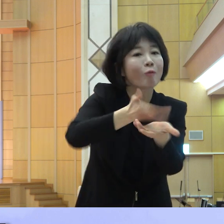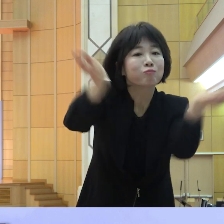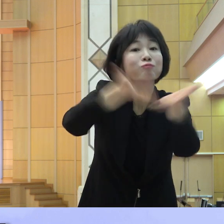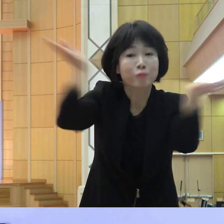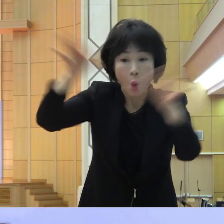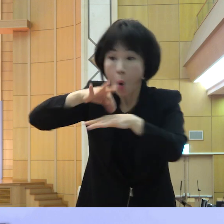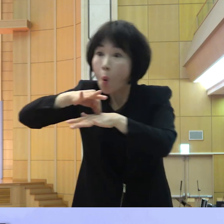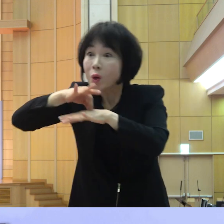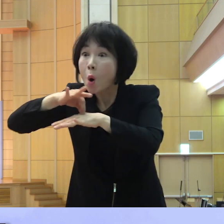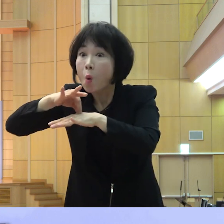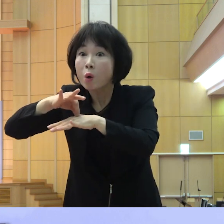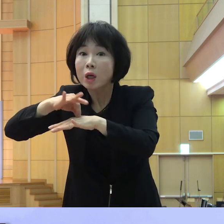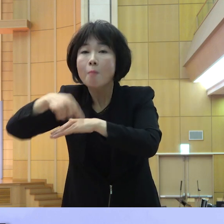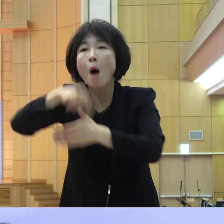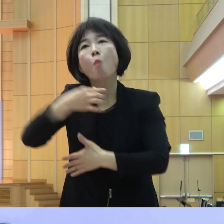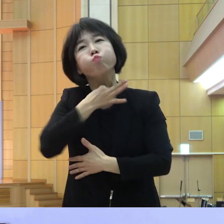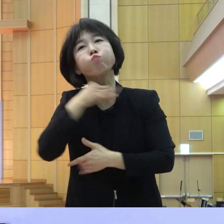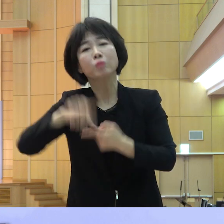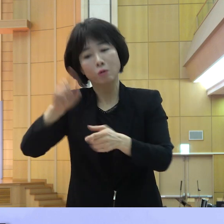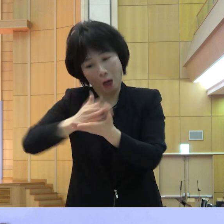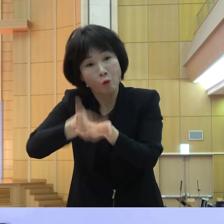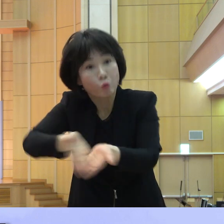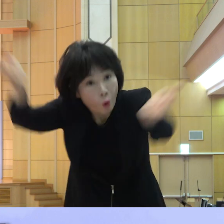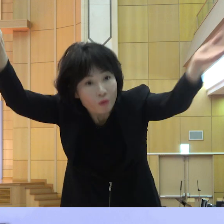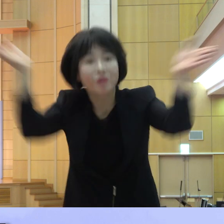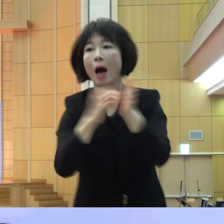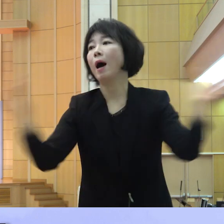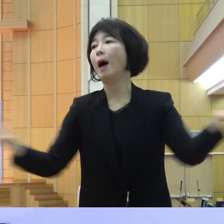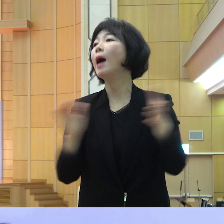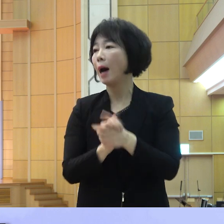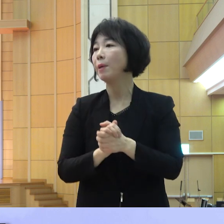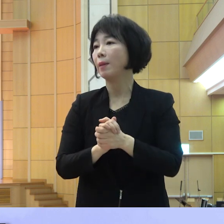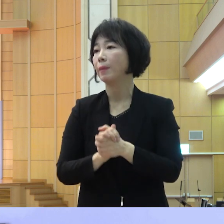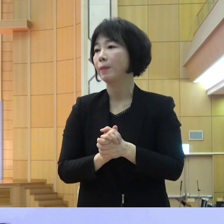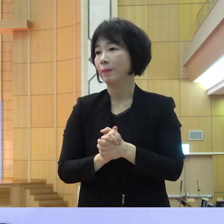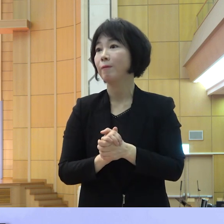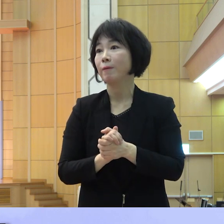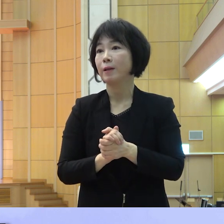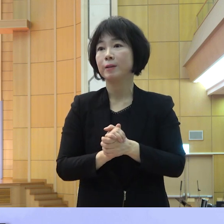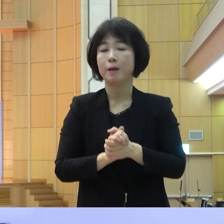고기도 그렇게 저희의 원대로 주시다. 아멘.